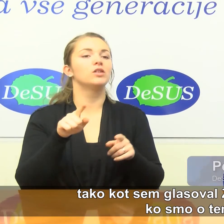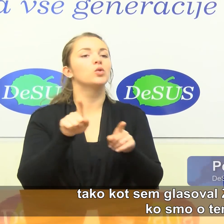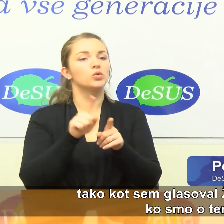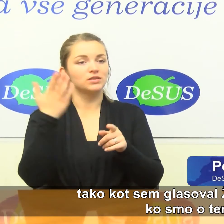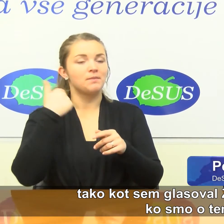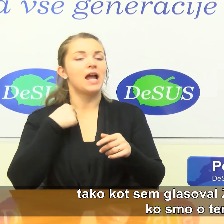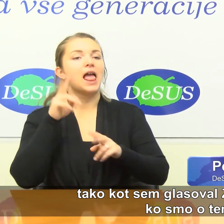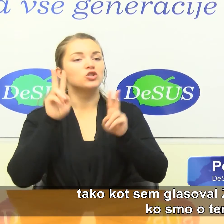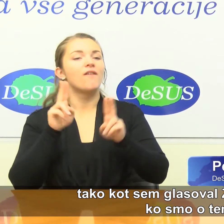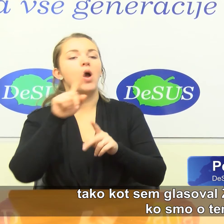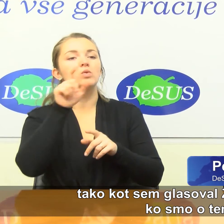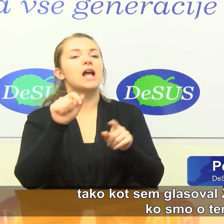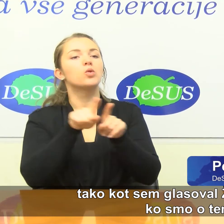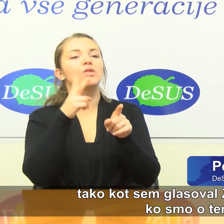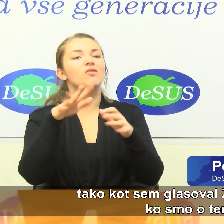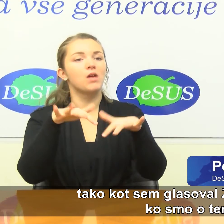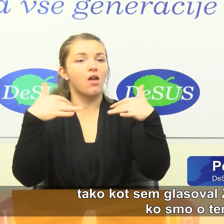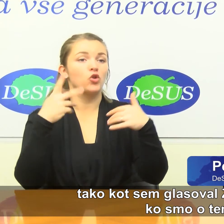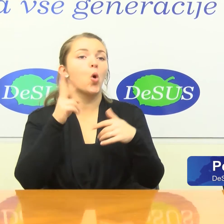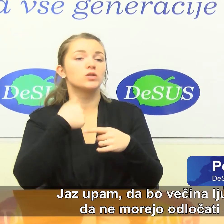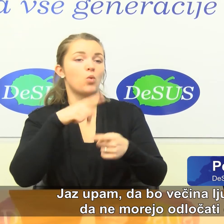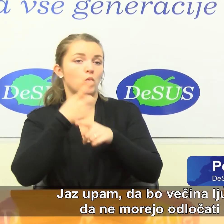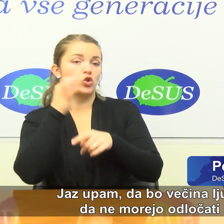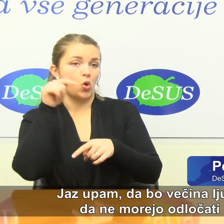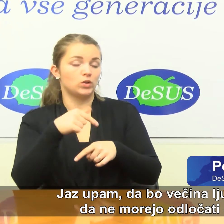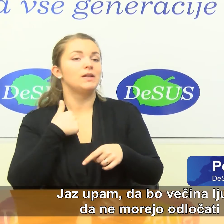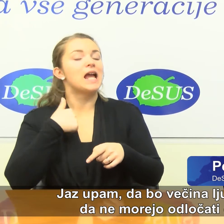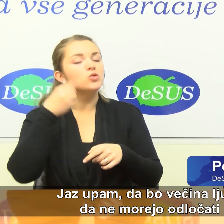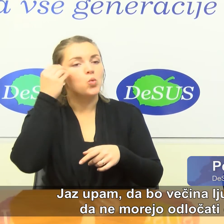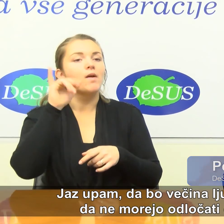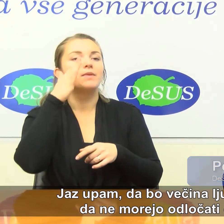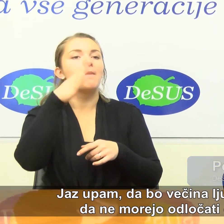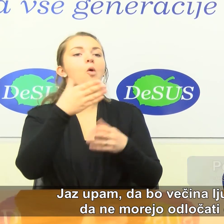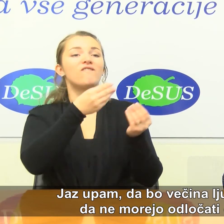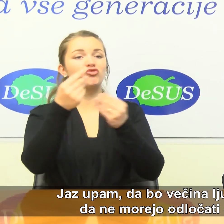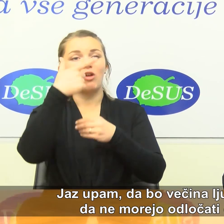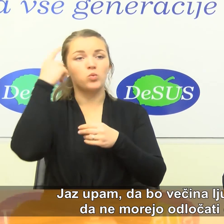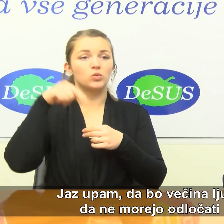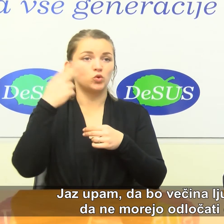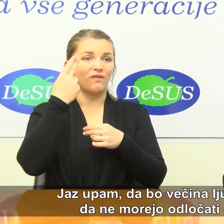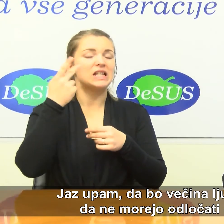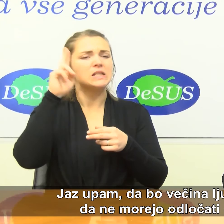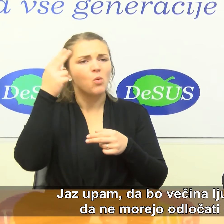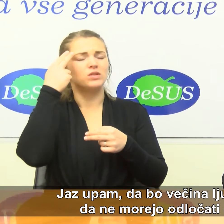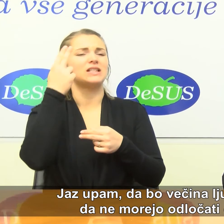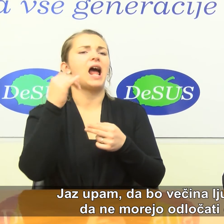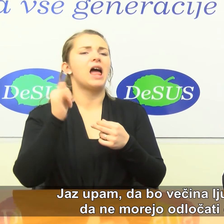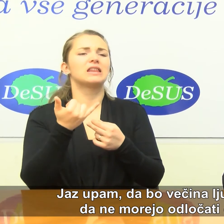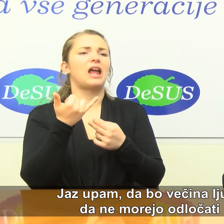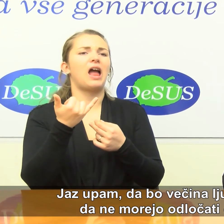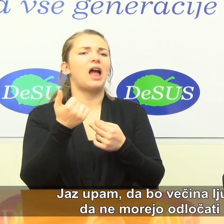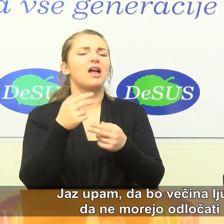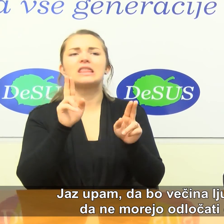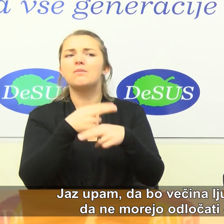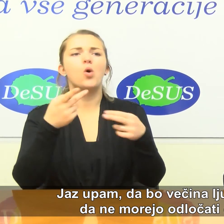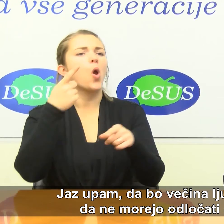o tem odločali. Jaz upam, da bo večina ljudi v Sloveniji spoznala, da ne more odločati o